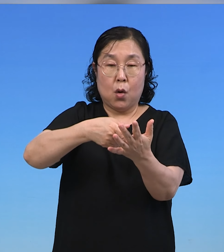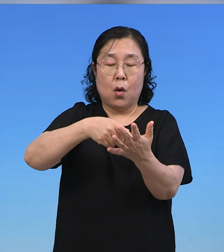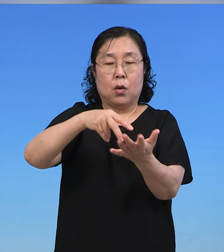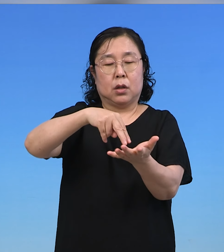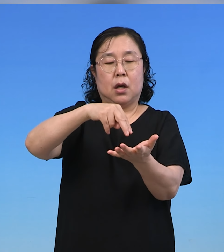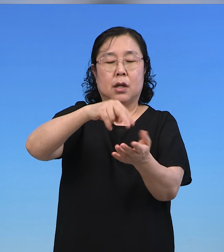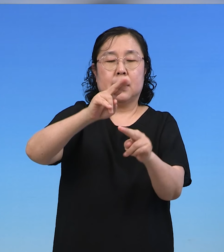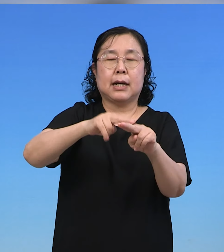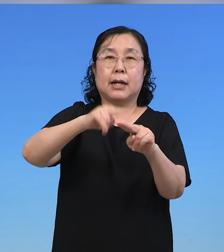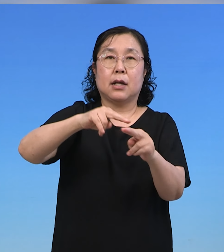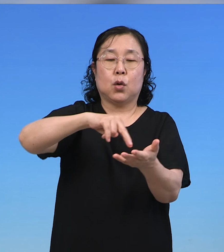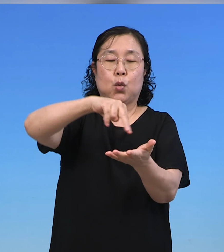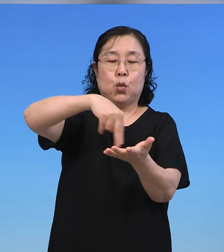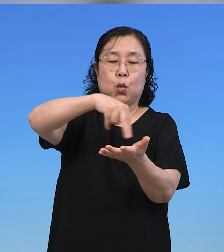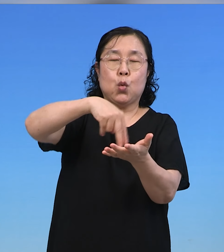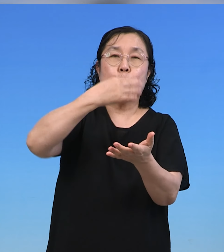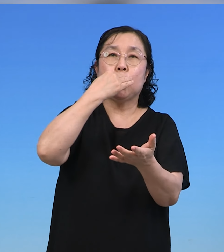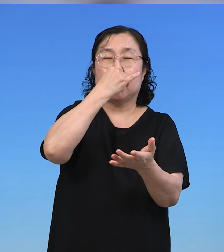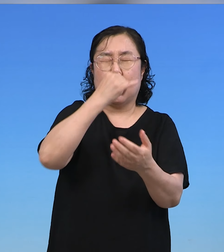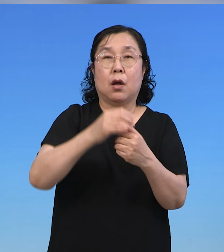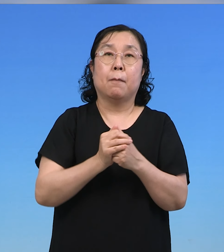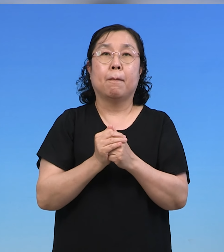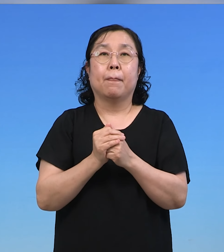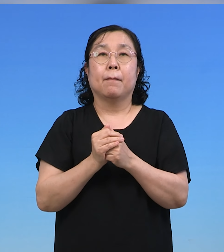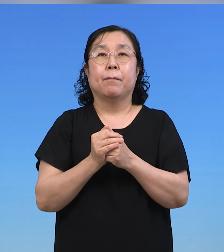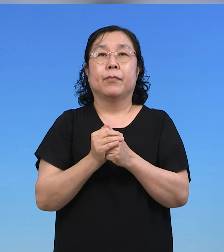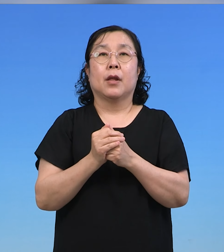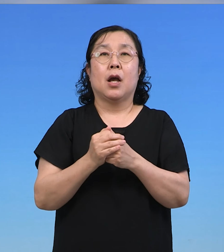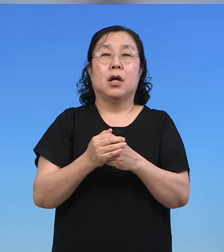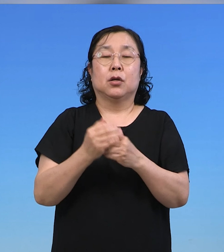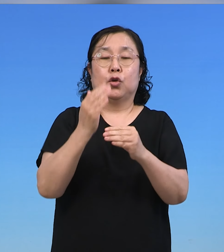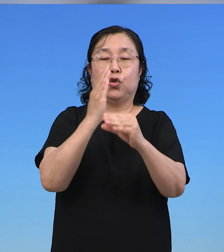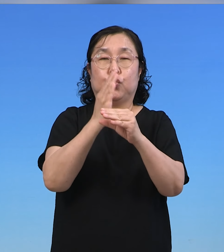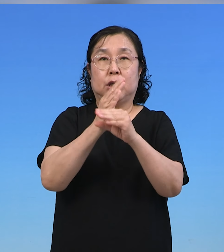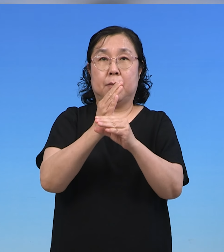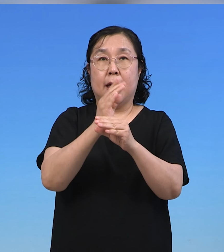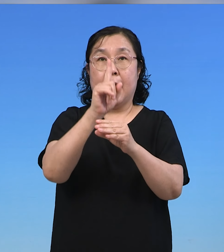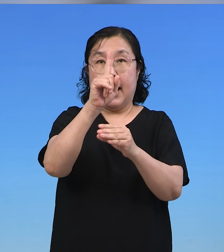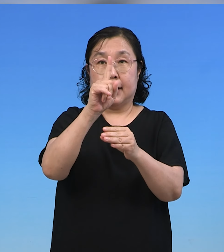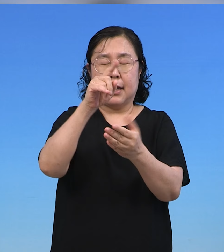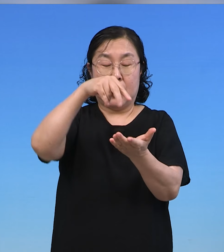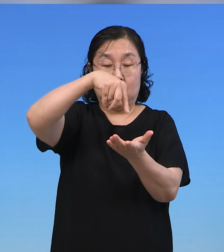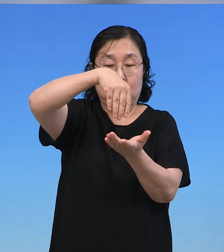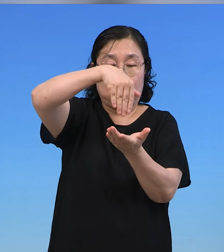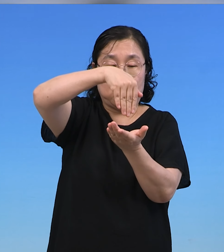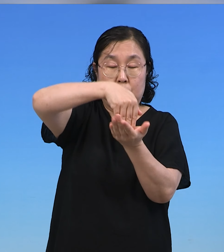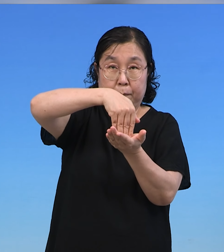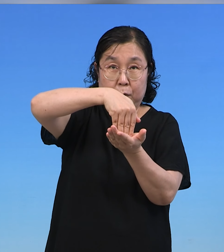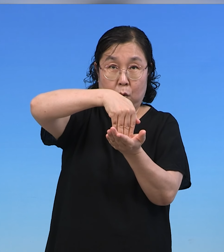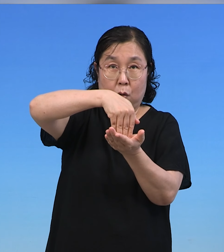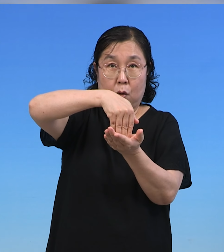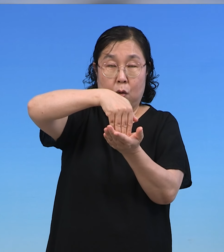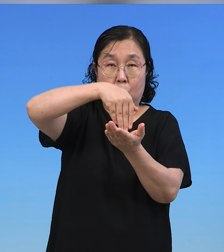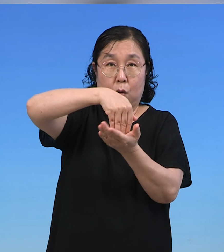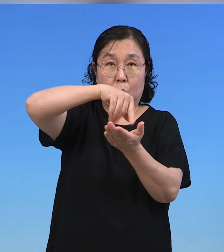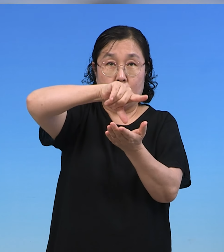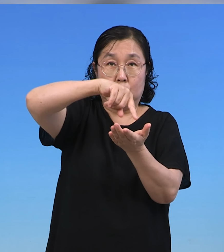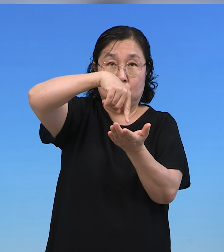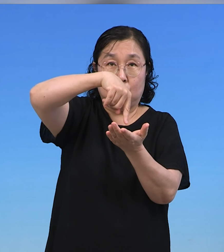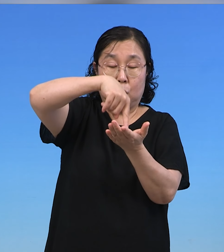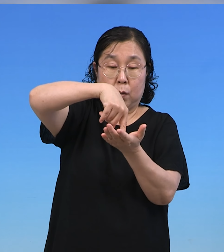않기 위해서는 먼저 한쪽 다리를 들고 그 중심을 잡아야 되고요, 그리고 이제 회전을 해야 되니까 이게 잘못하면은